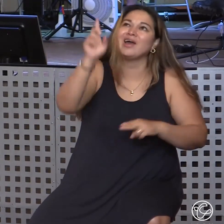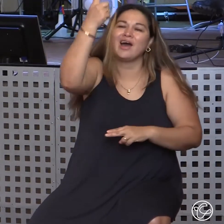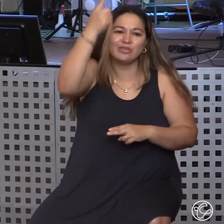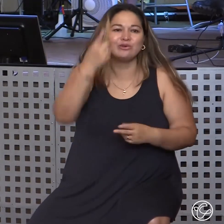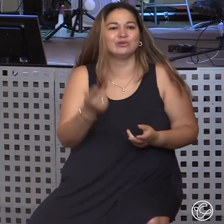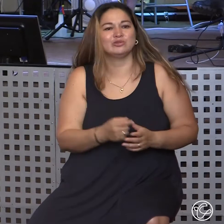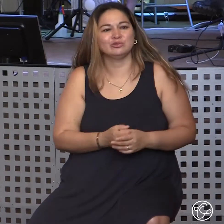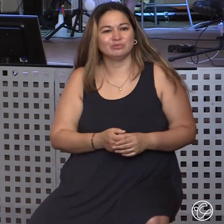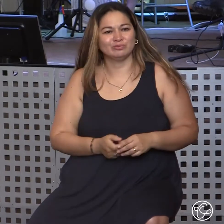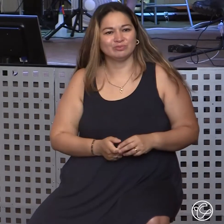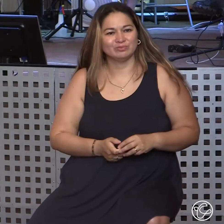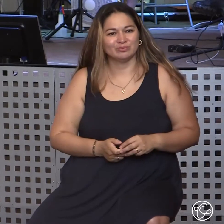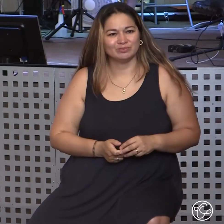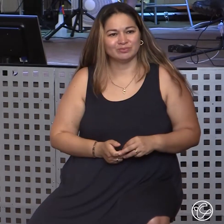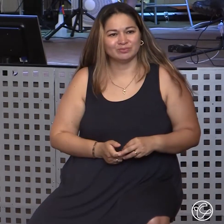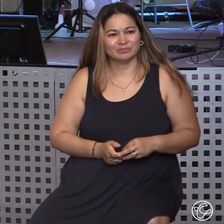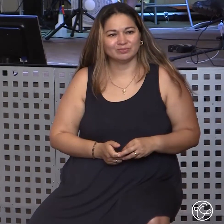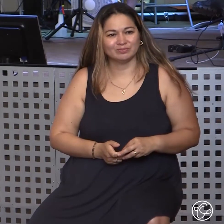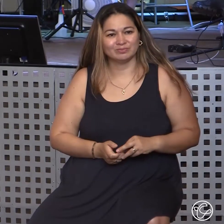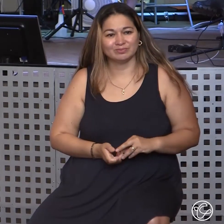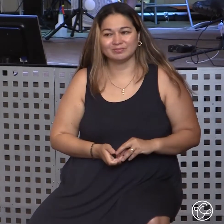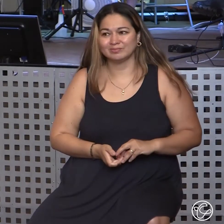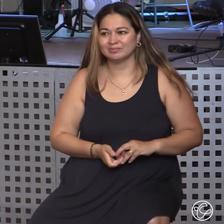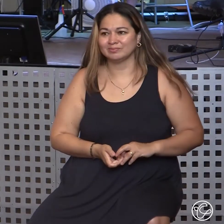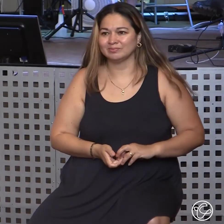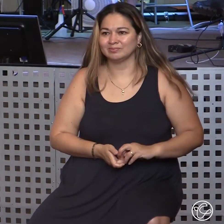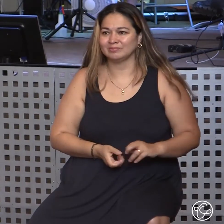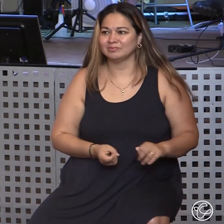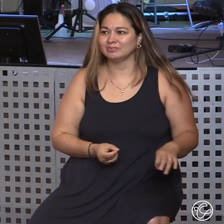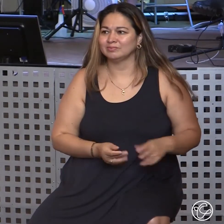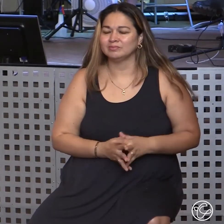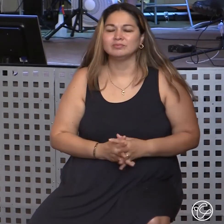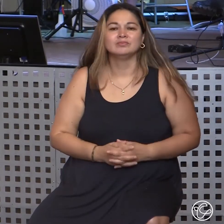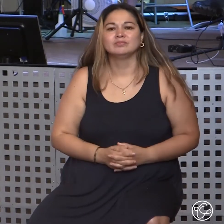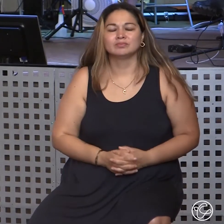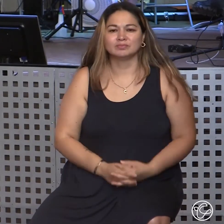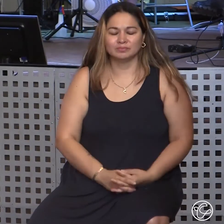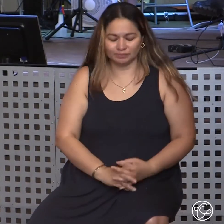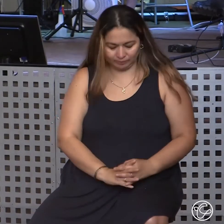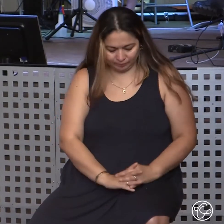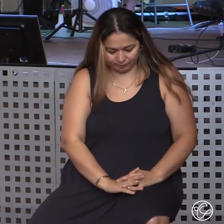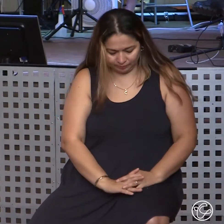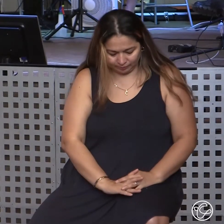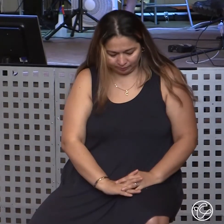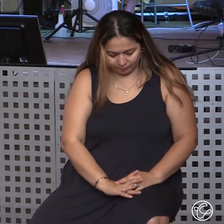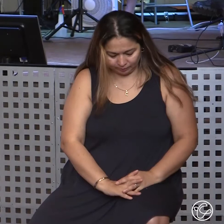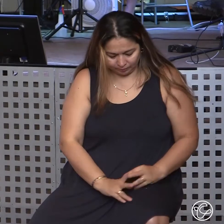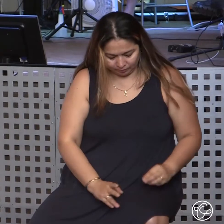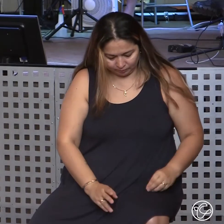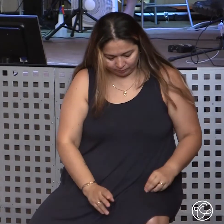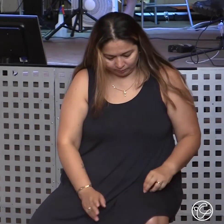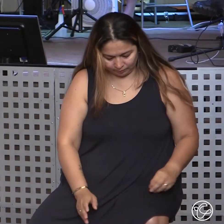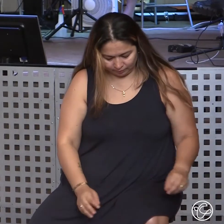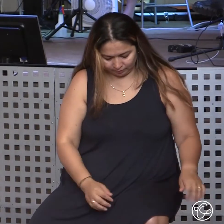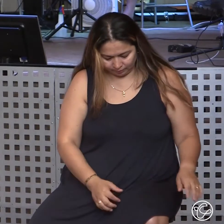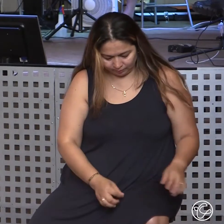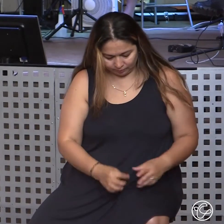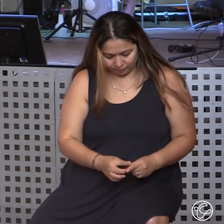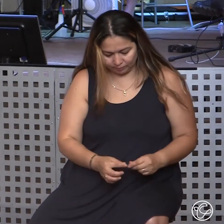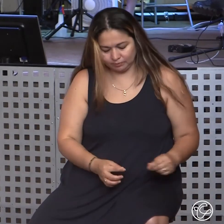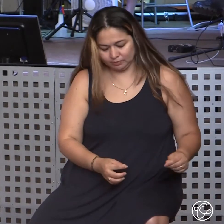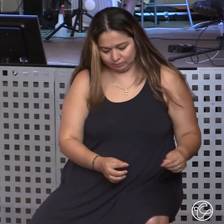Y es el motor. Y va a abrir un espacio precisamente a eso, a lo sobrenatural de Dios de